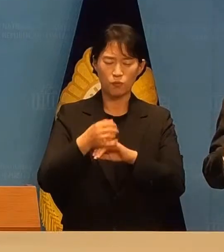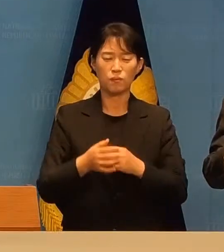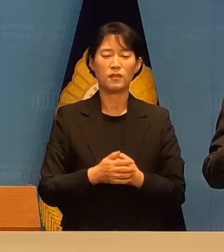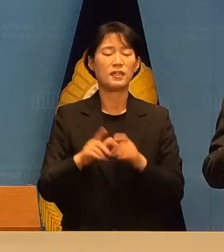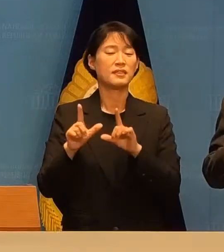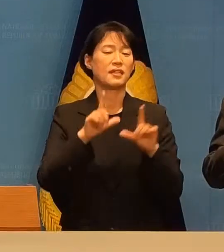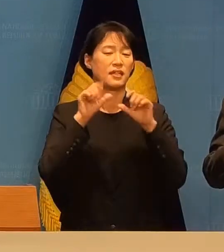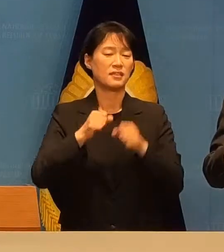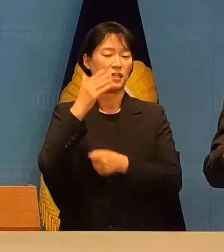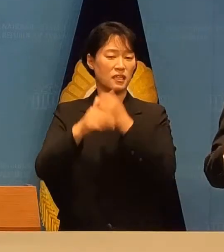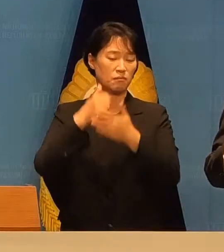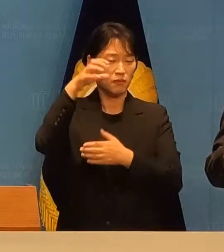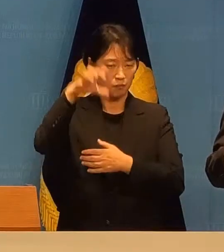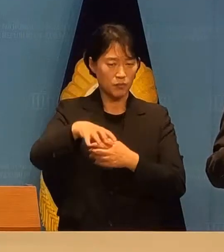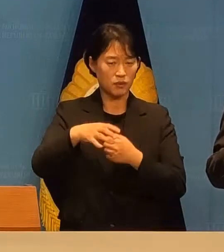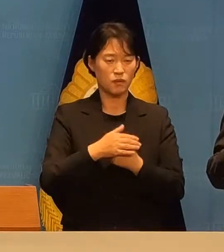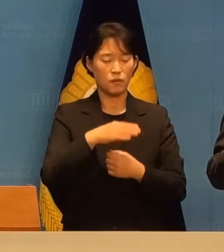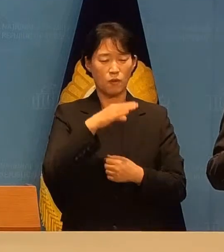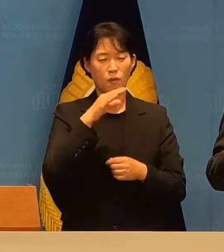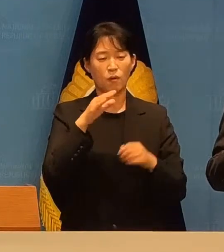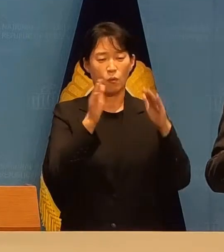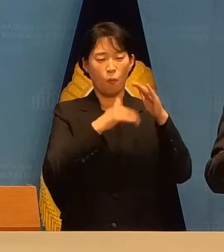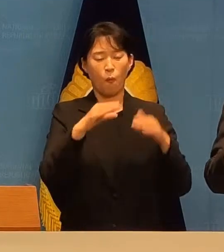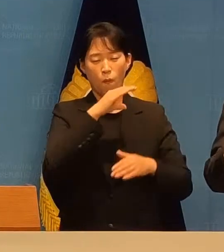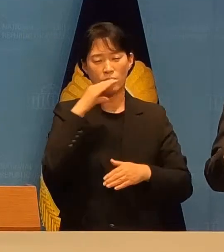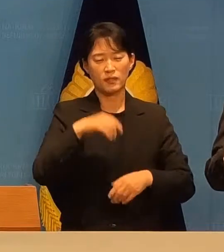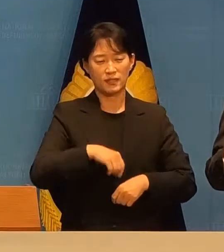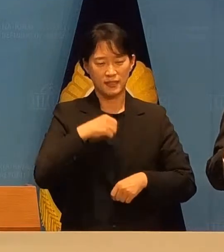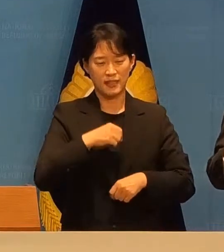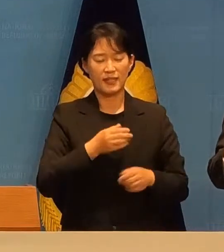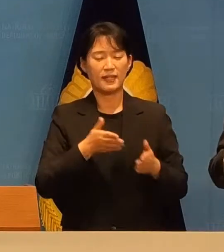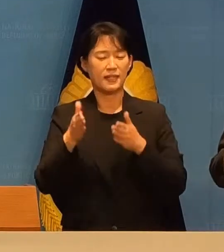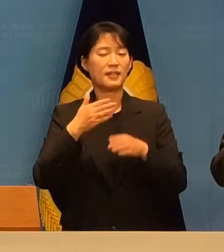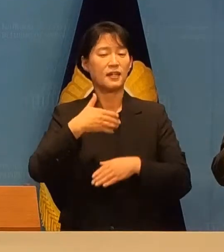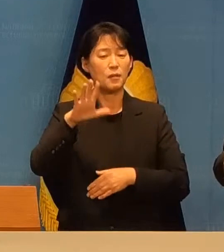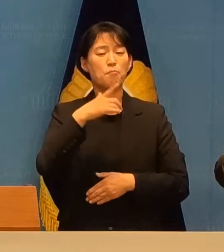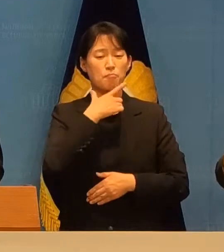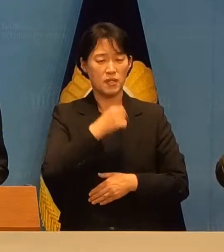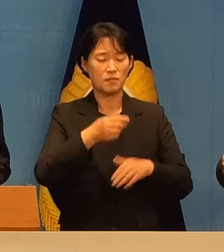살아계신 하나님 앞에서 공의의 길을 가시길 당부합니다.